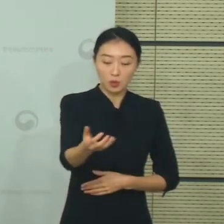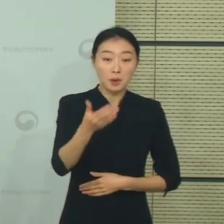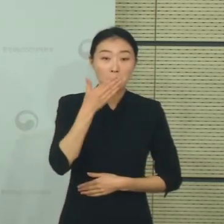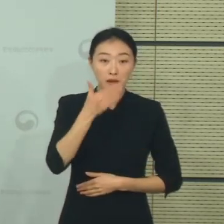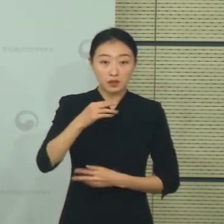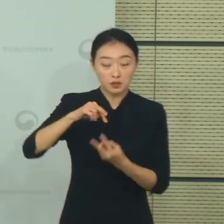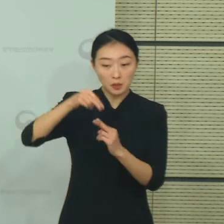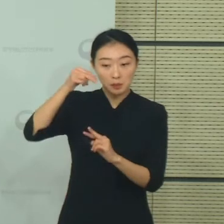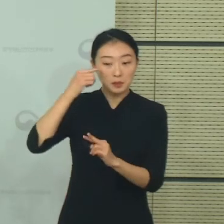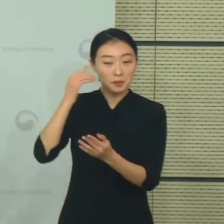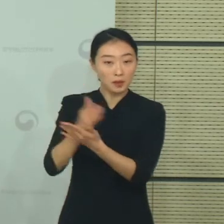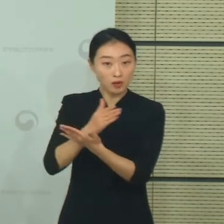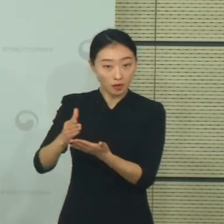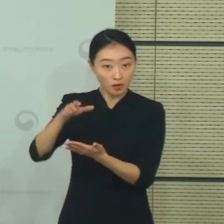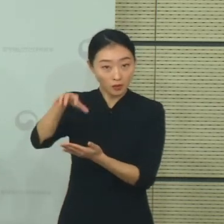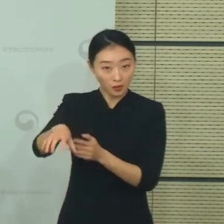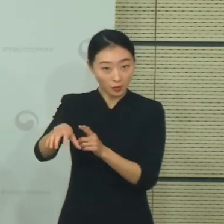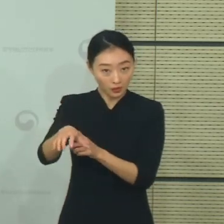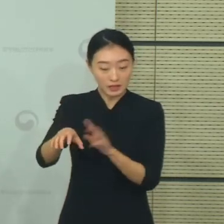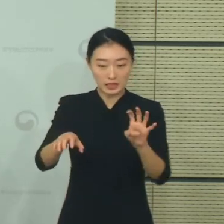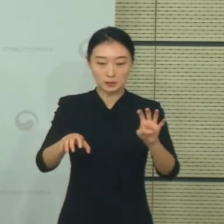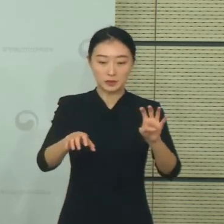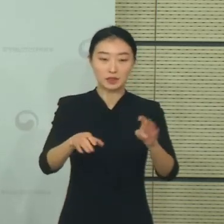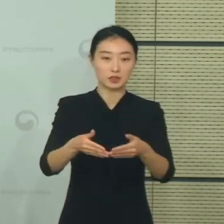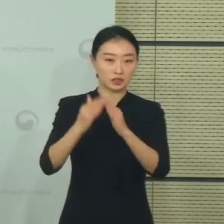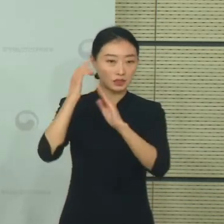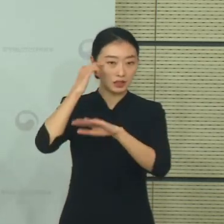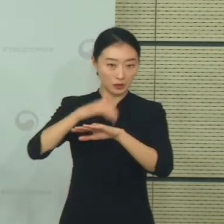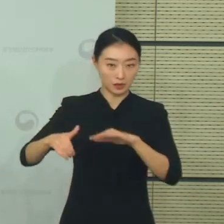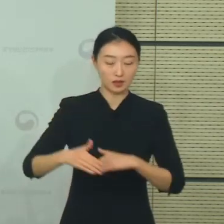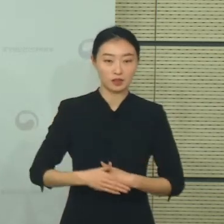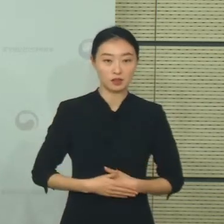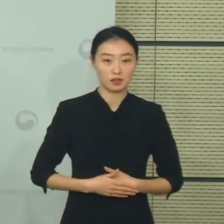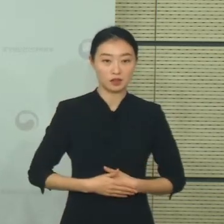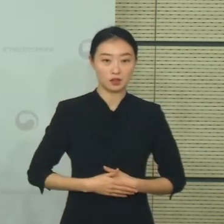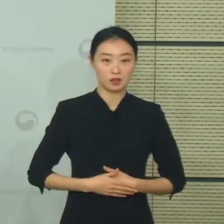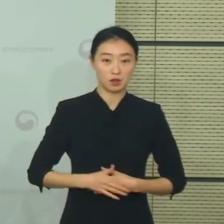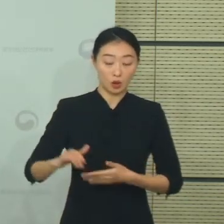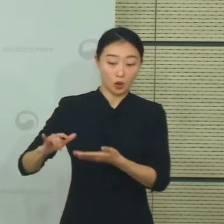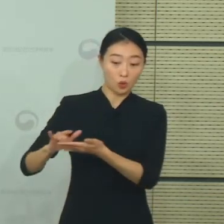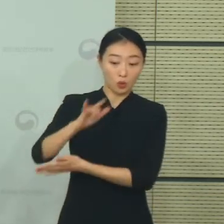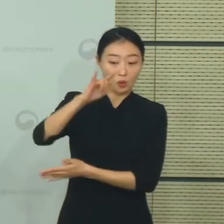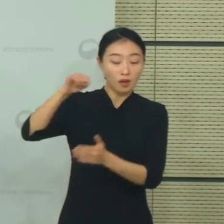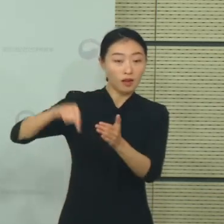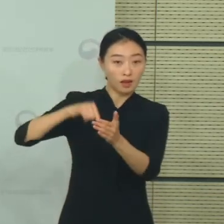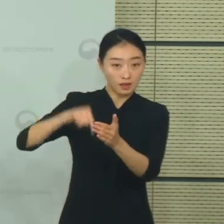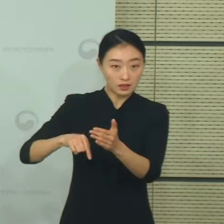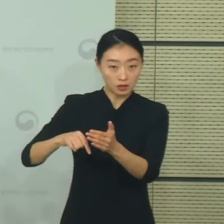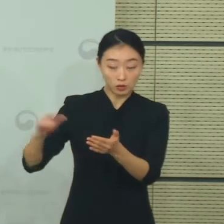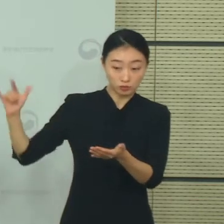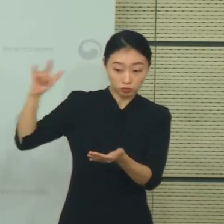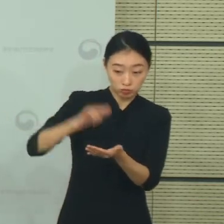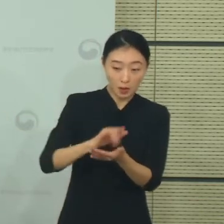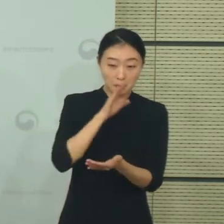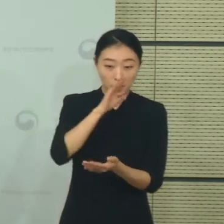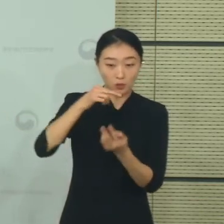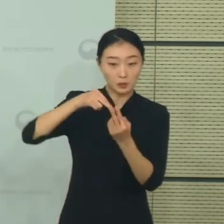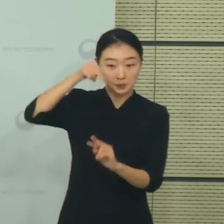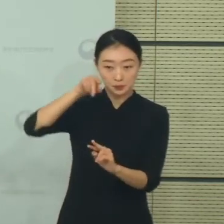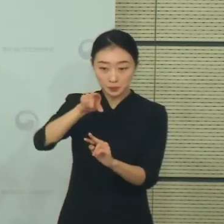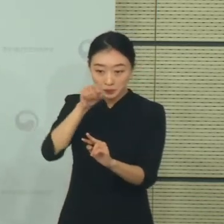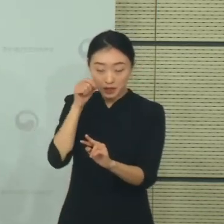선별진료소 약 40개를 설치할 예정입니다. 공항에서 입국 즉시 검체를 채취한